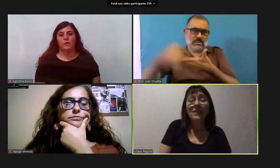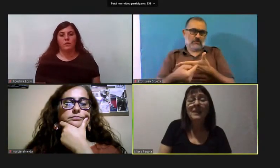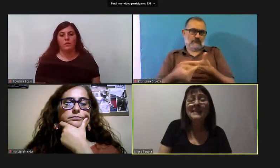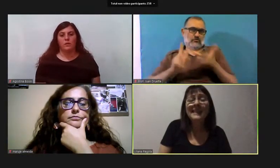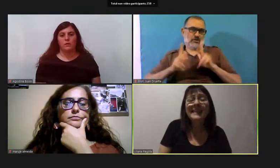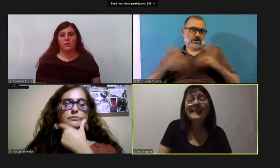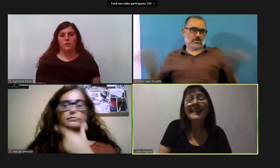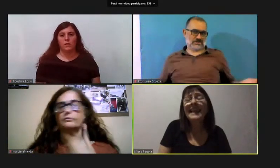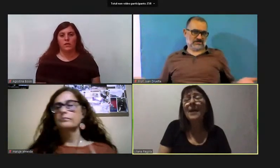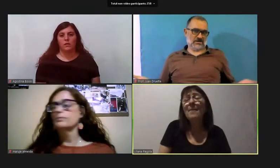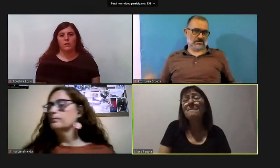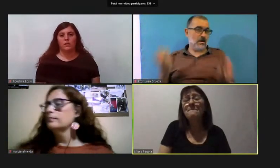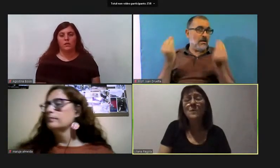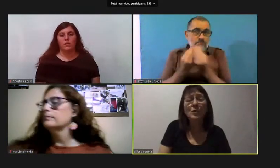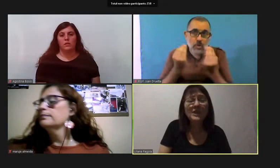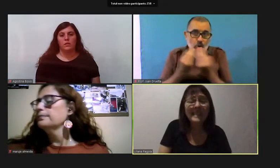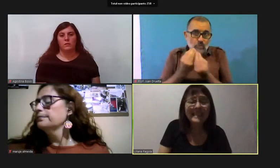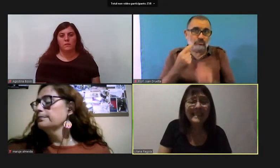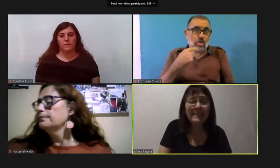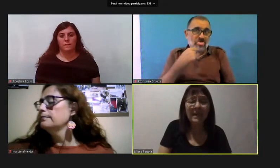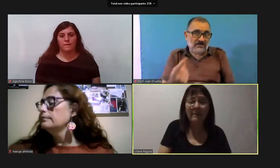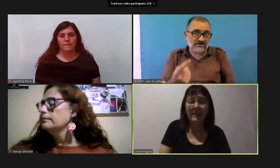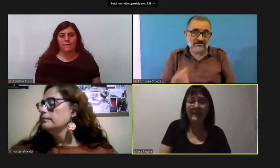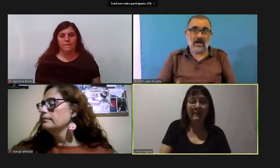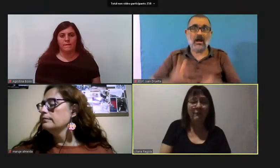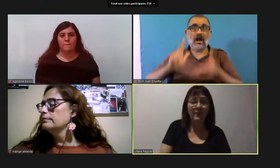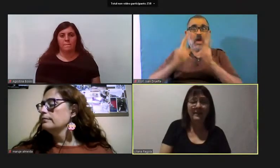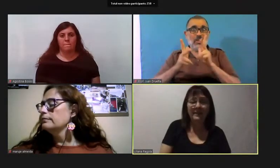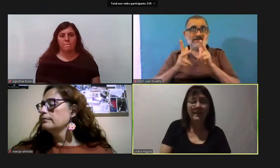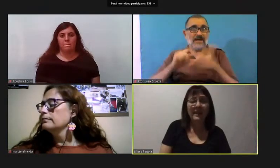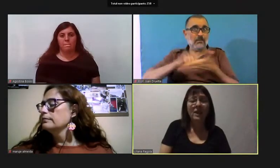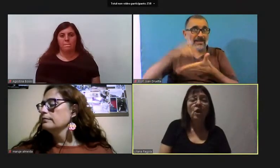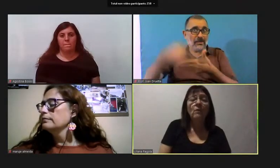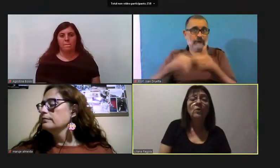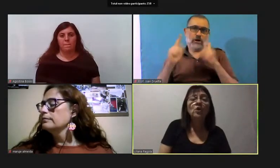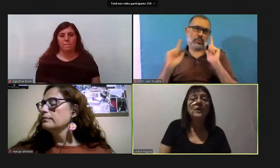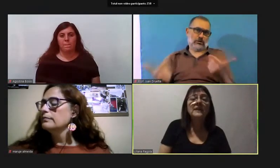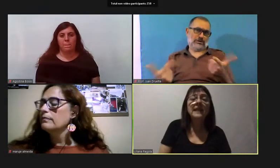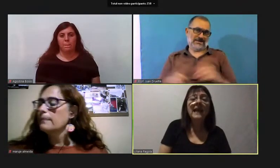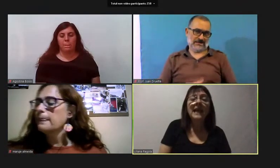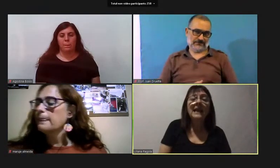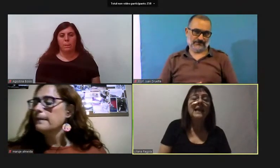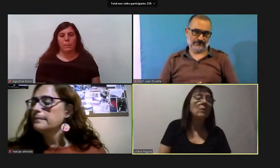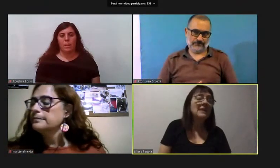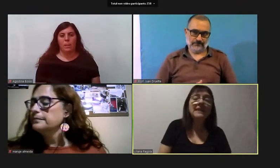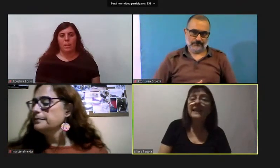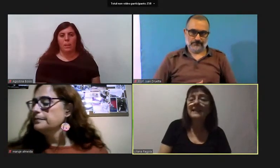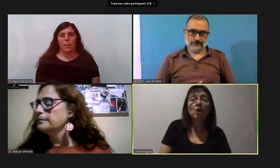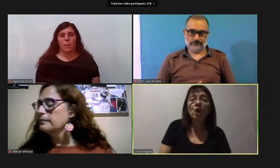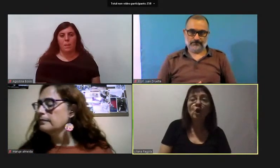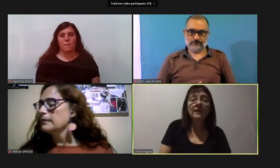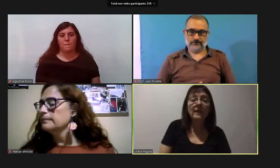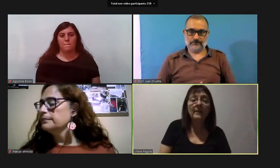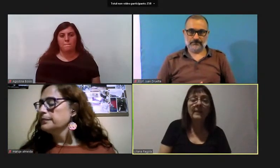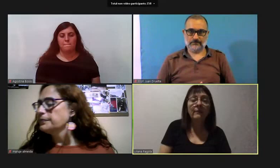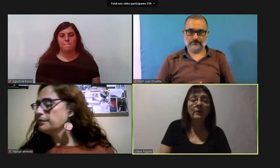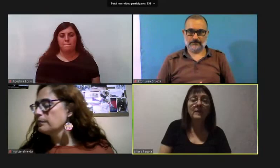La lengua de señas tiene muchísimas metáforas. Muchos dicen, la lengua de señas